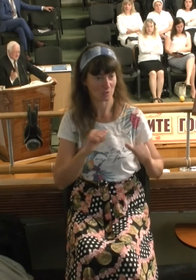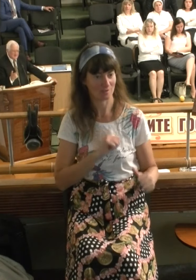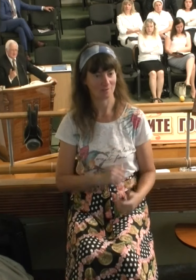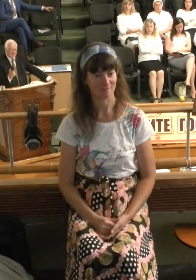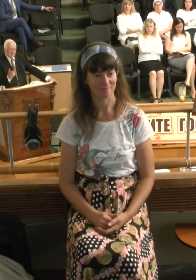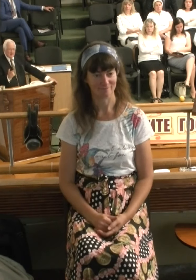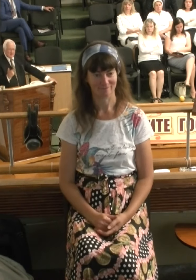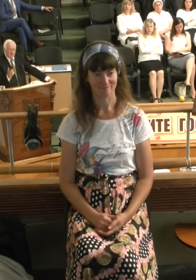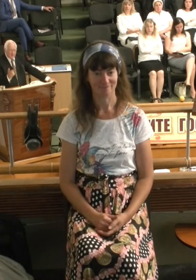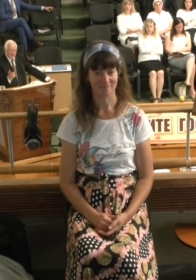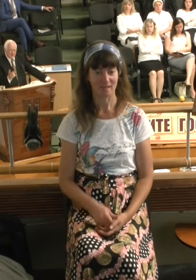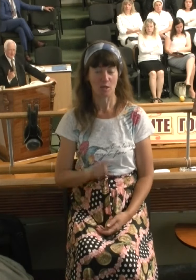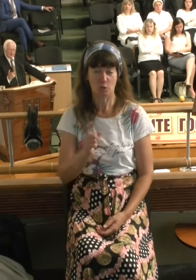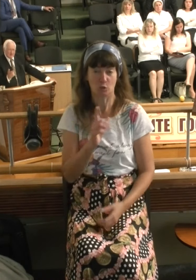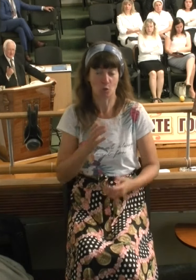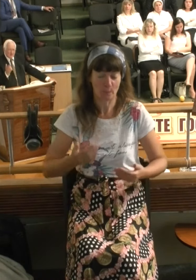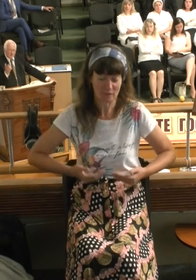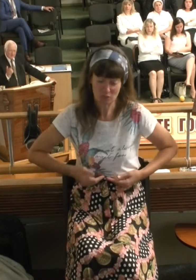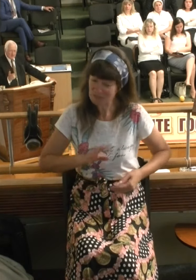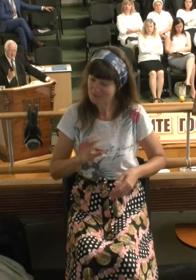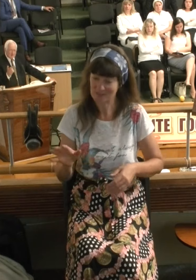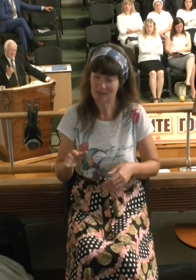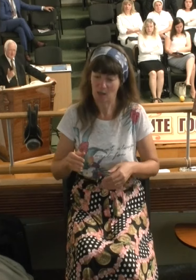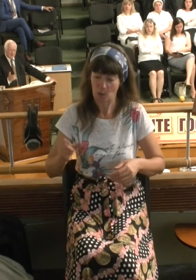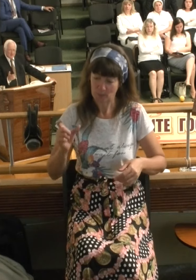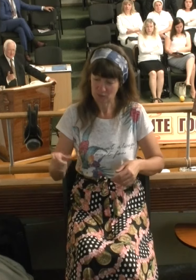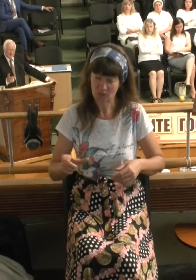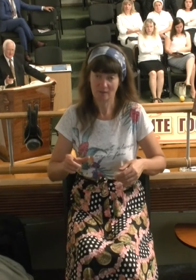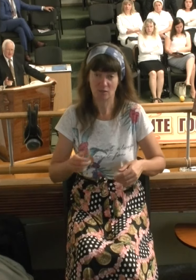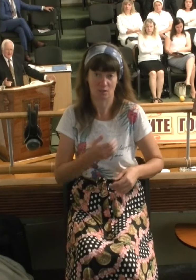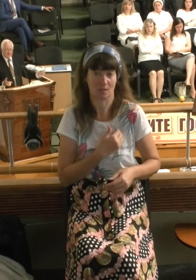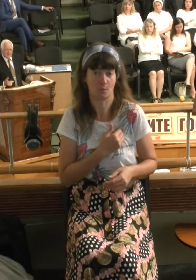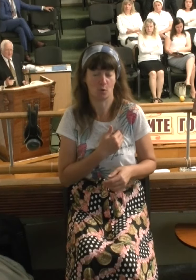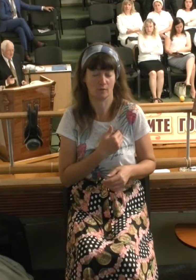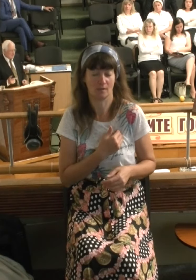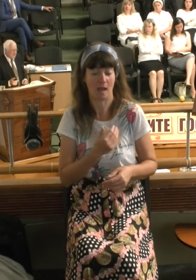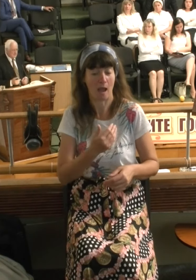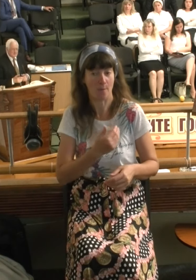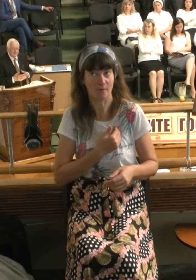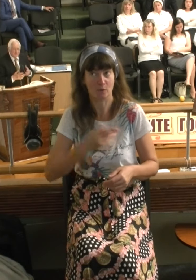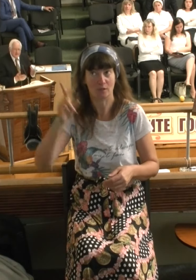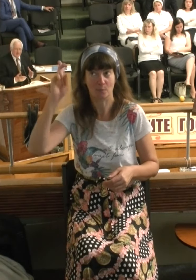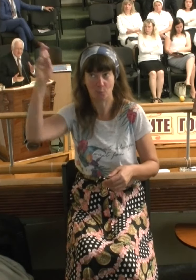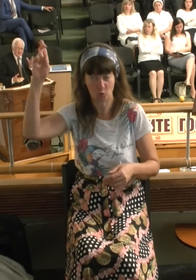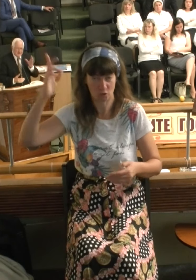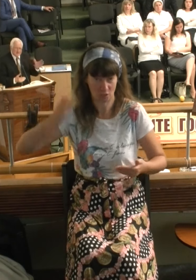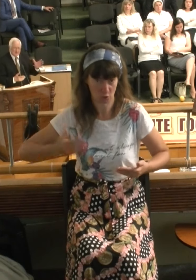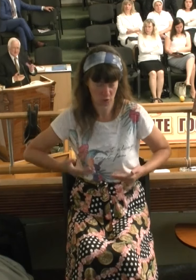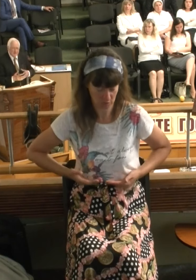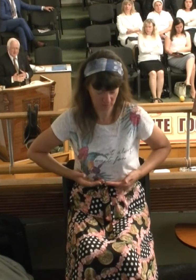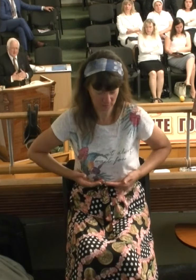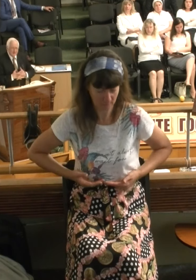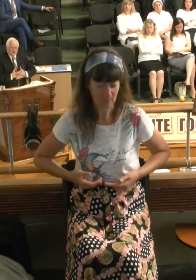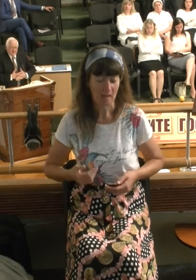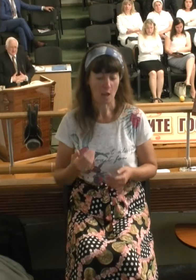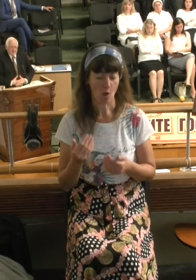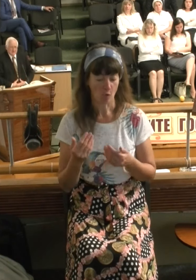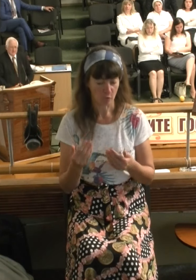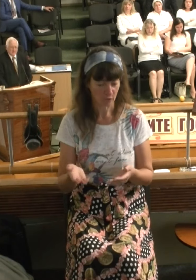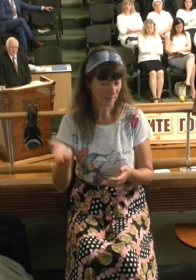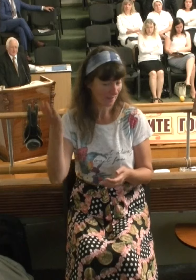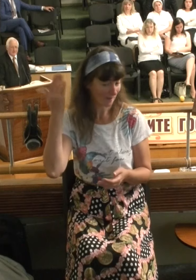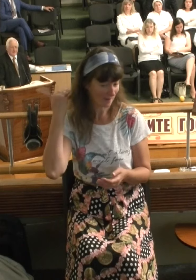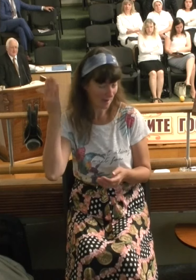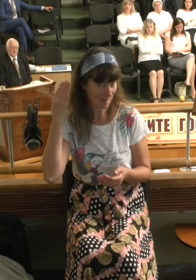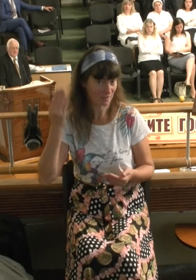по человеческим похотям, но по воле Божьей. Ибо довольно, что вы в прошедшее время